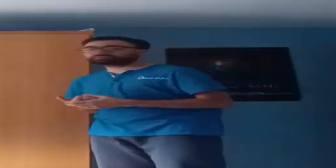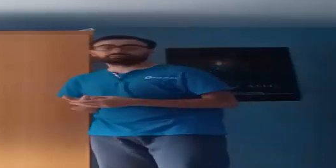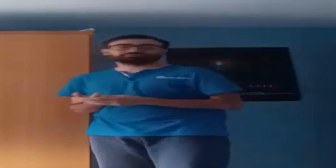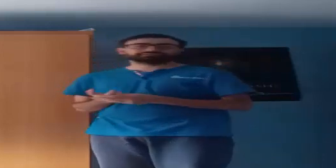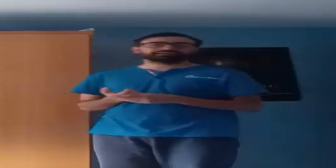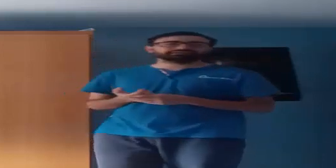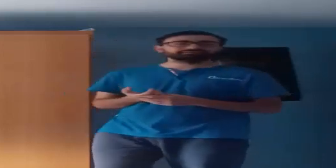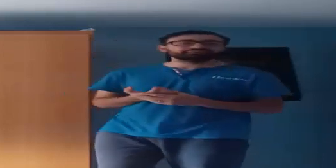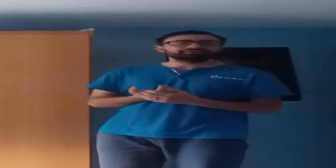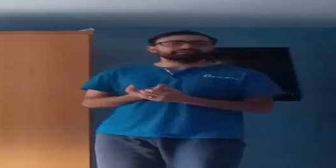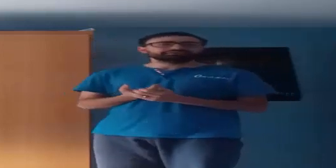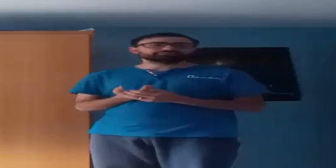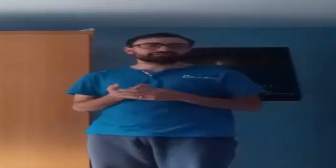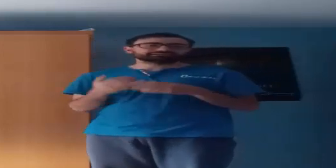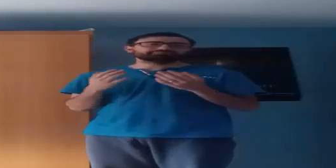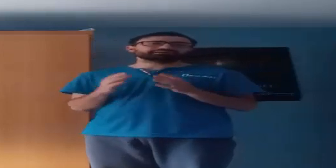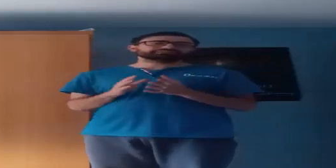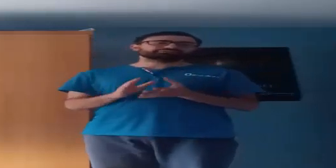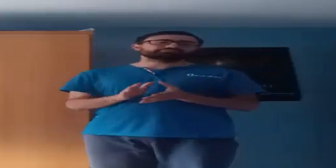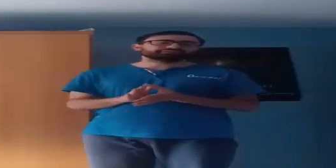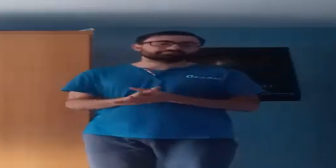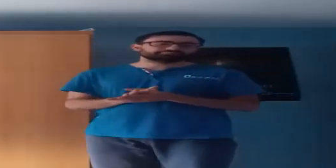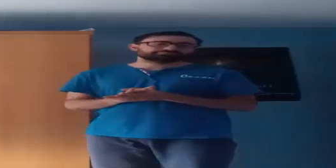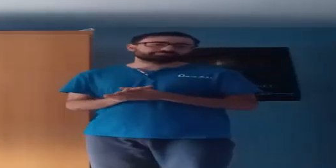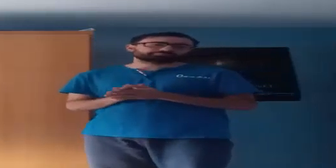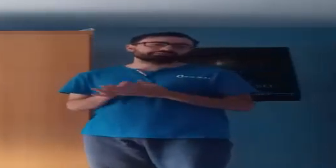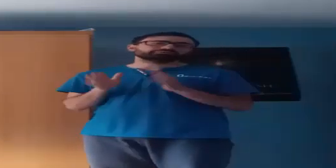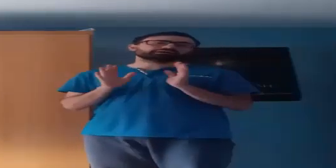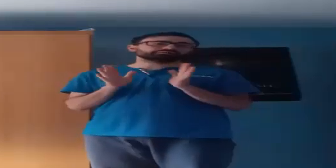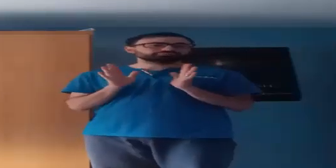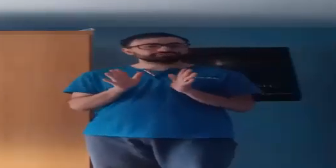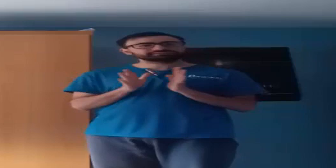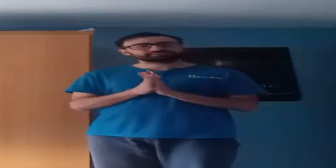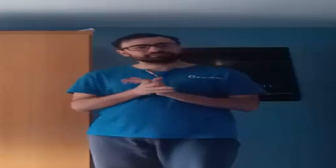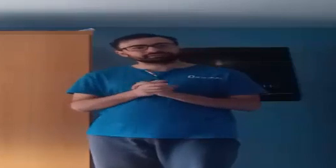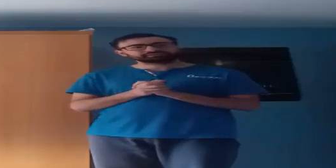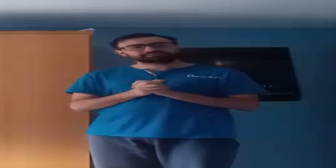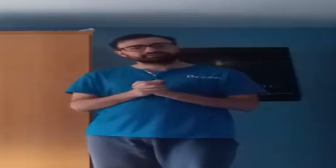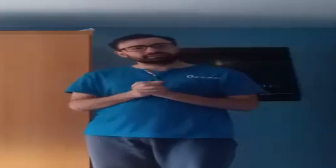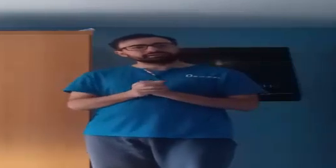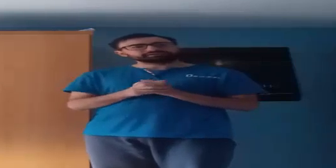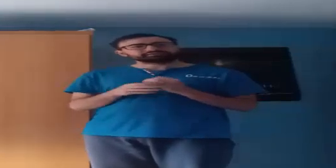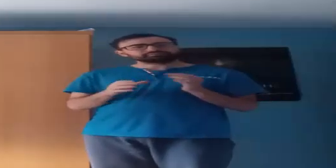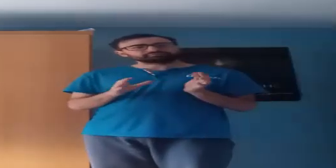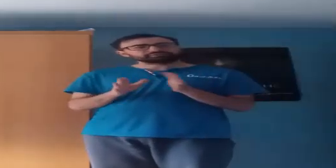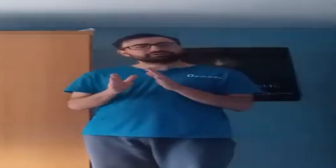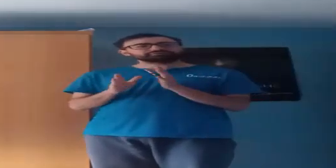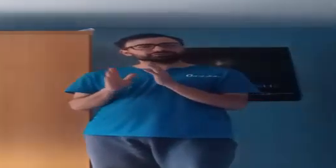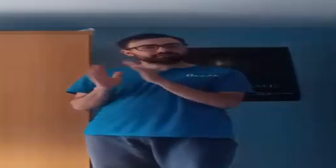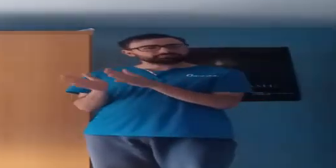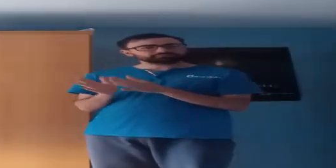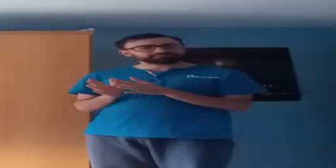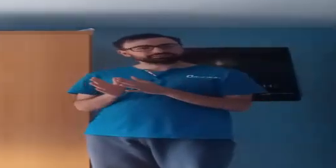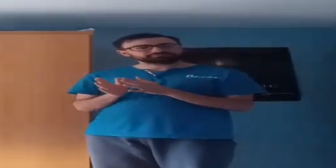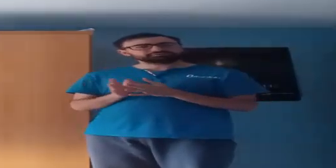daño fatal, y otras que habían hecho el bien. Pero algunas se saben que fueron a los campos de